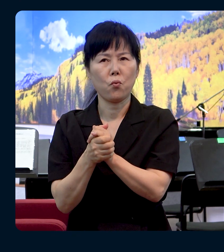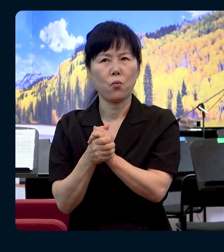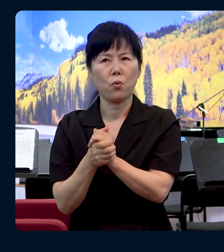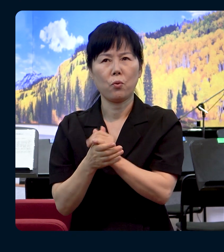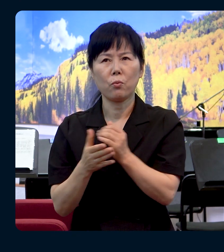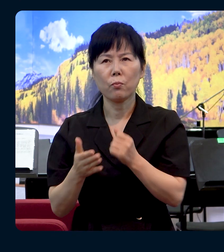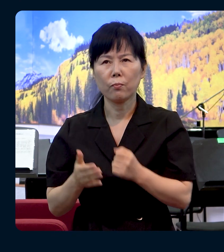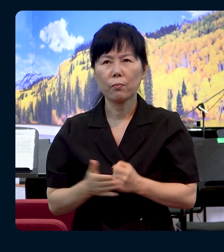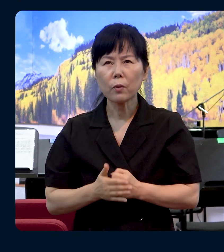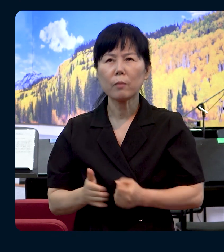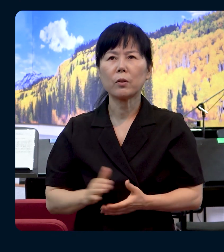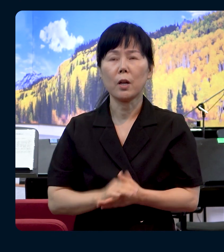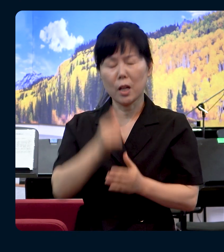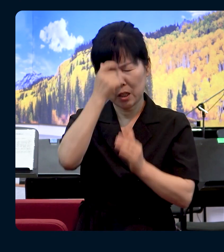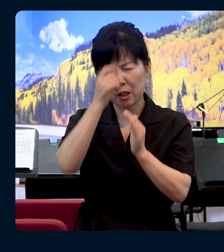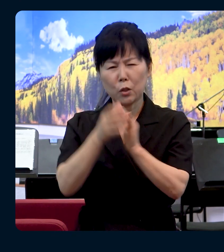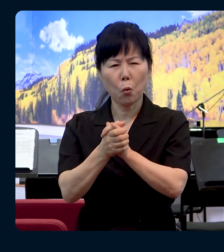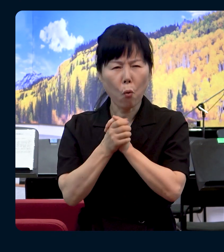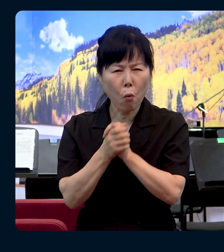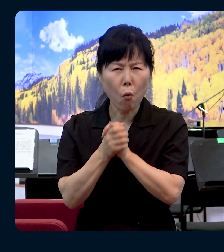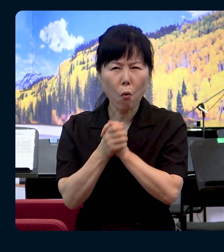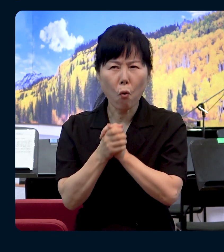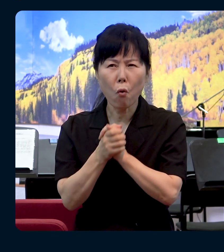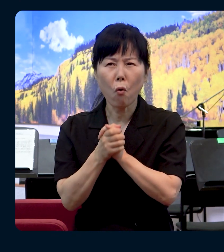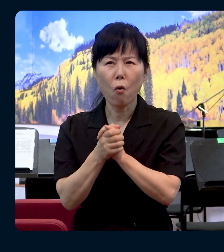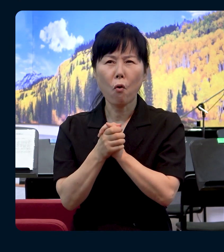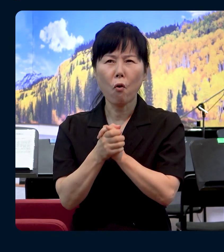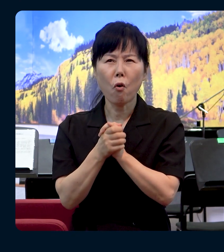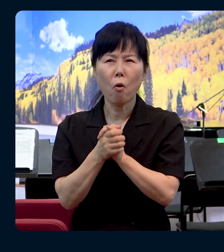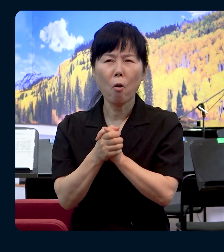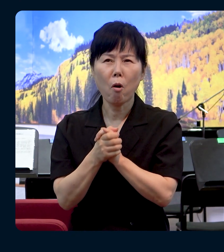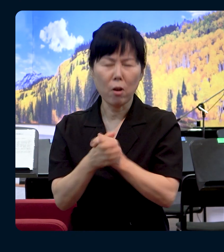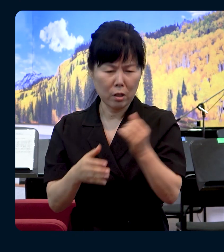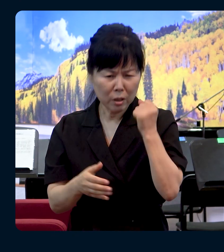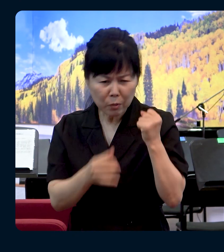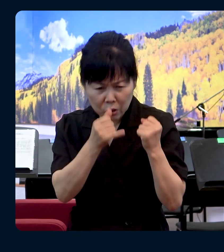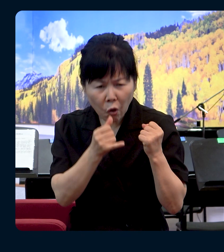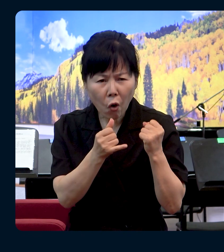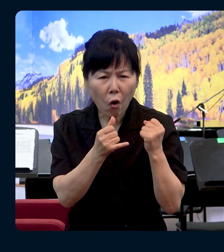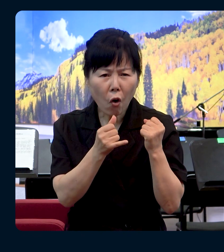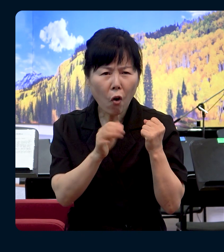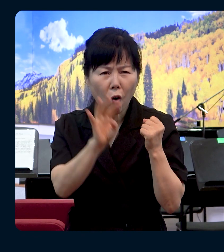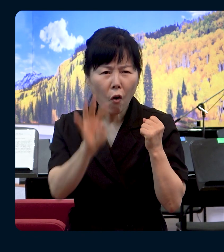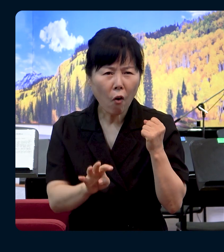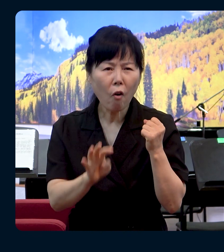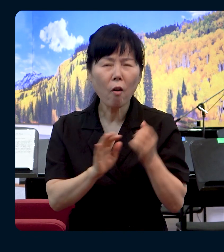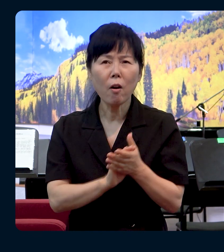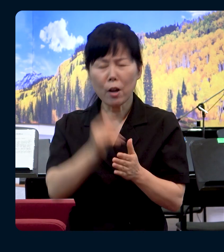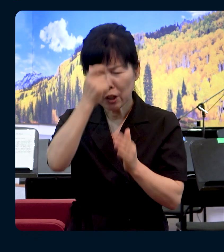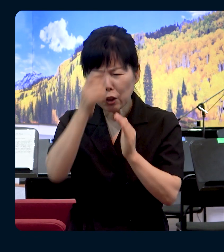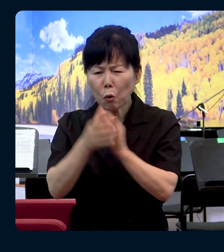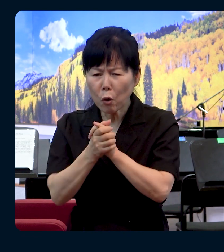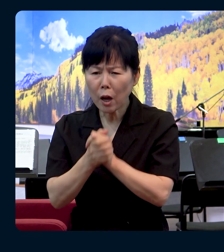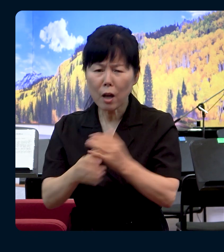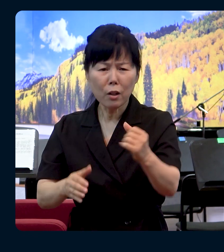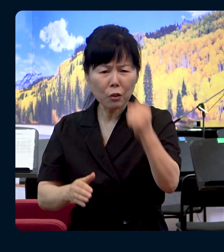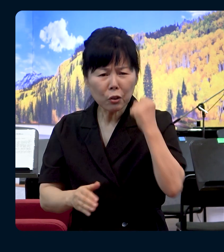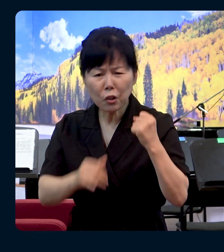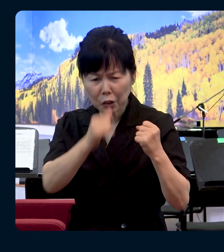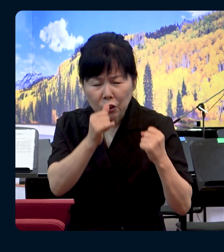종종 기도가 그렇게까지 능력이 있는가? 실제로 그렇게 기도의 능력이